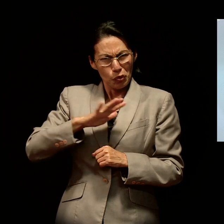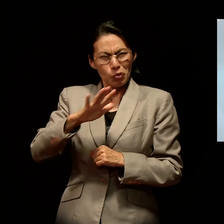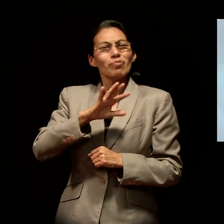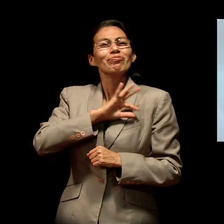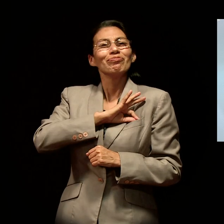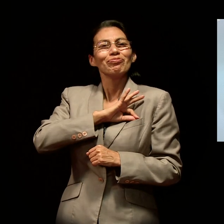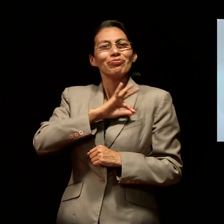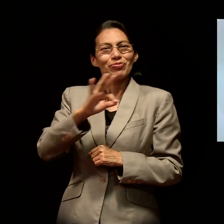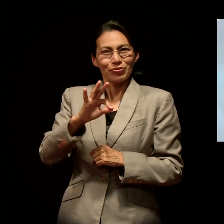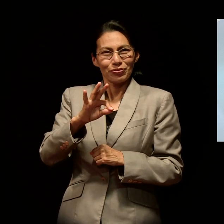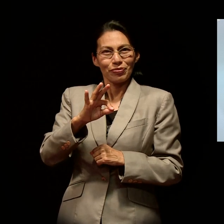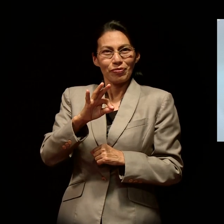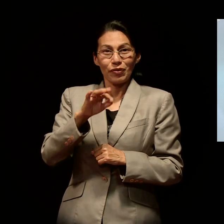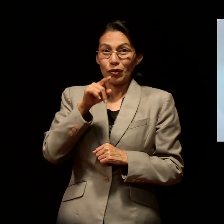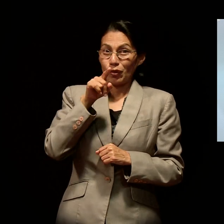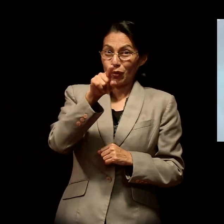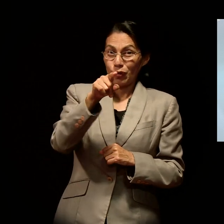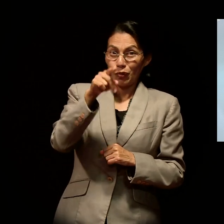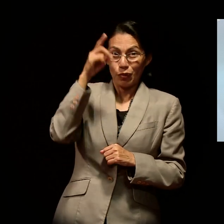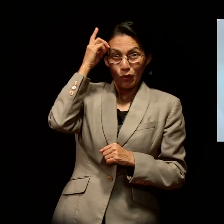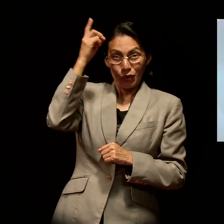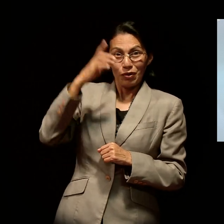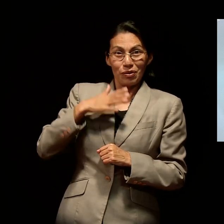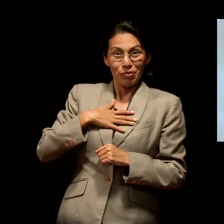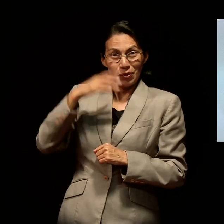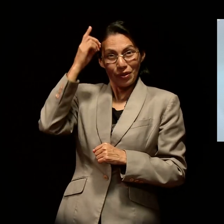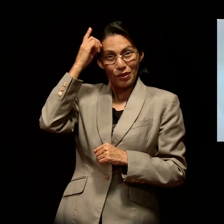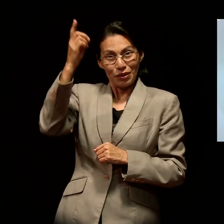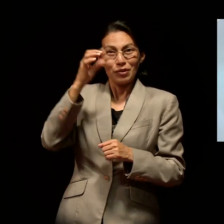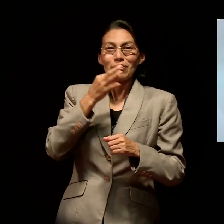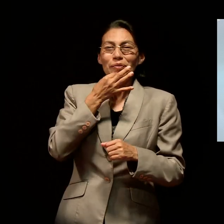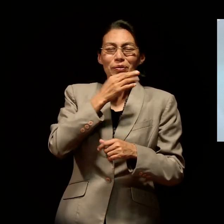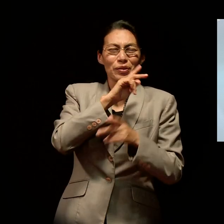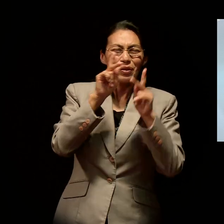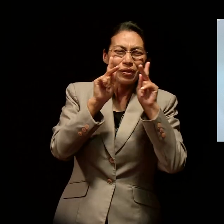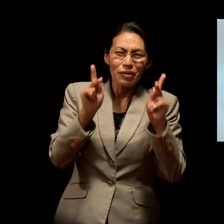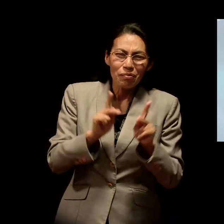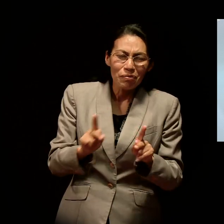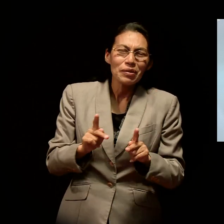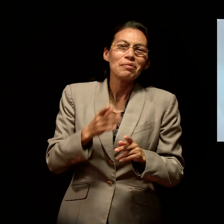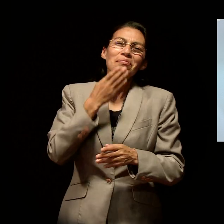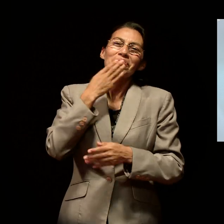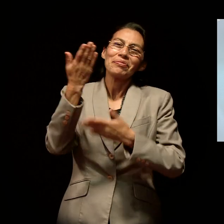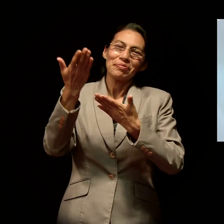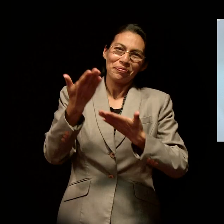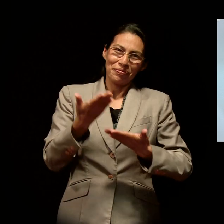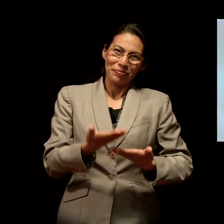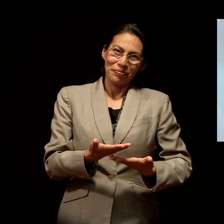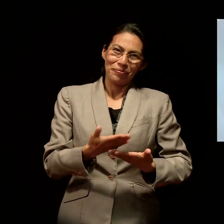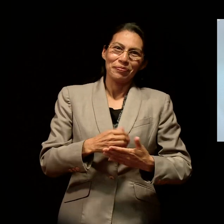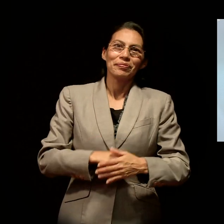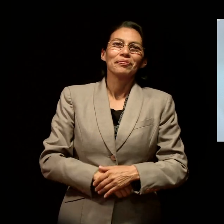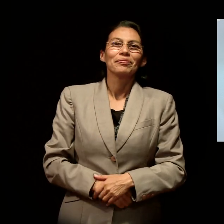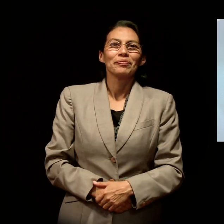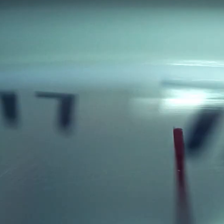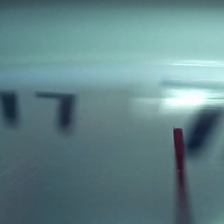de Lo imposible tu Dios mi Dios Bienvenidos a un momento de paz